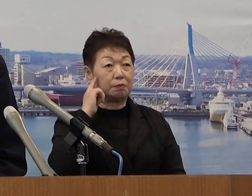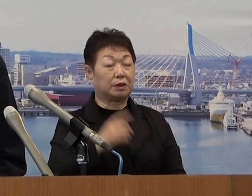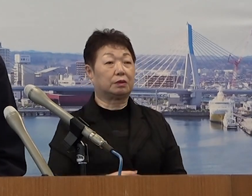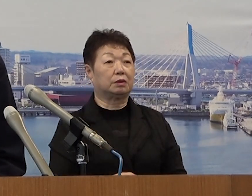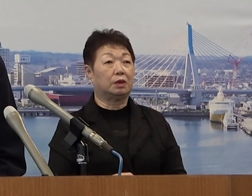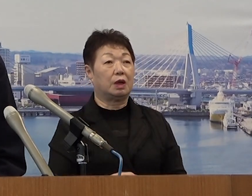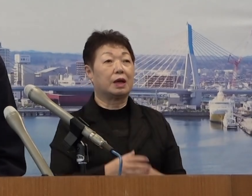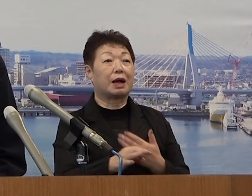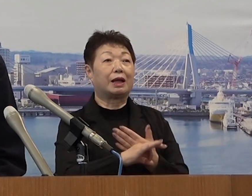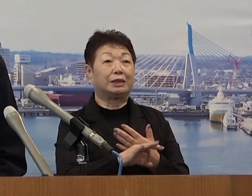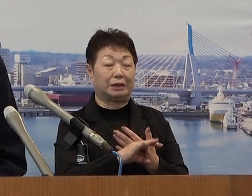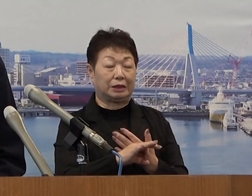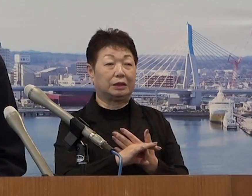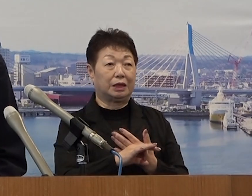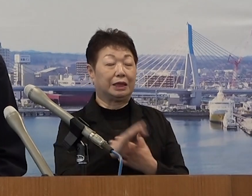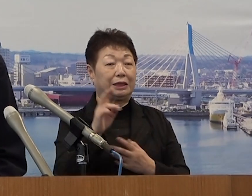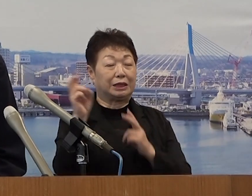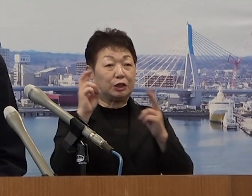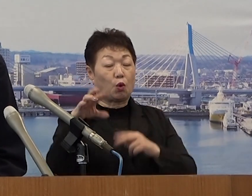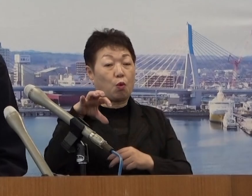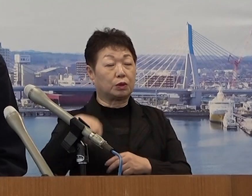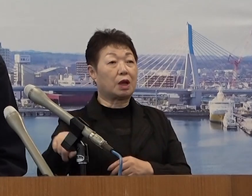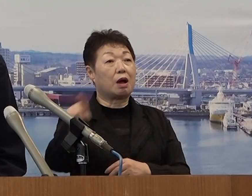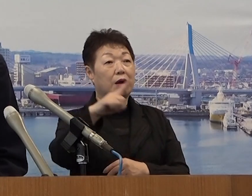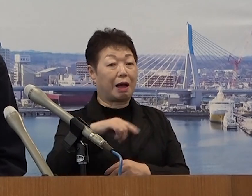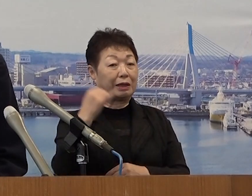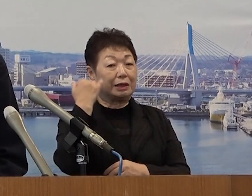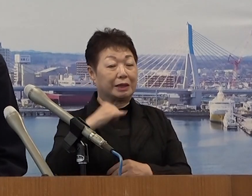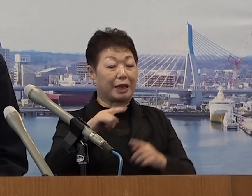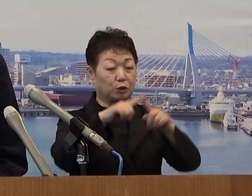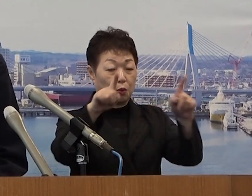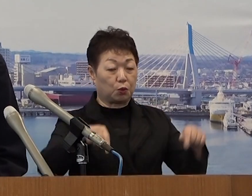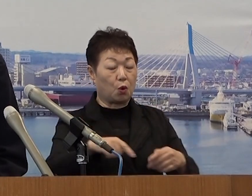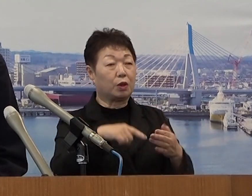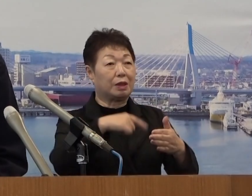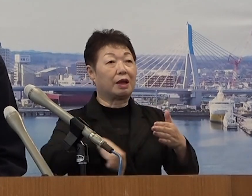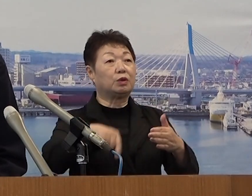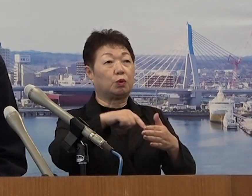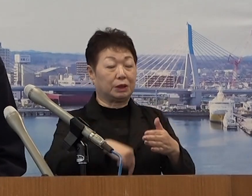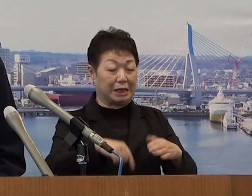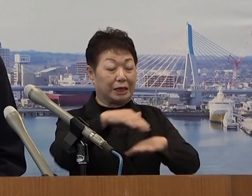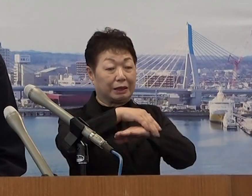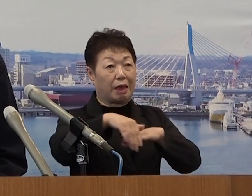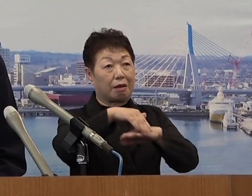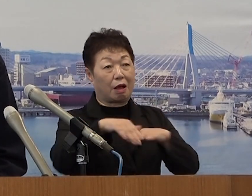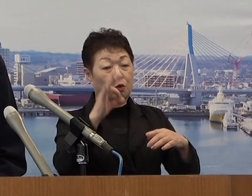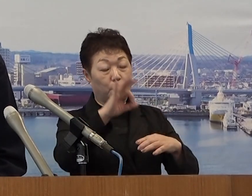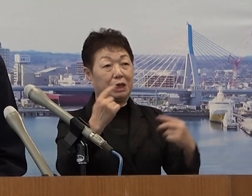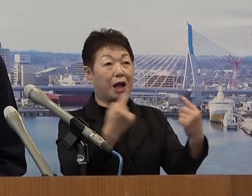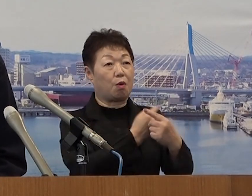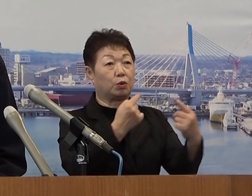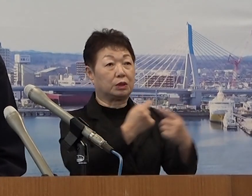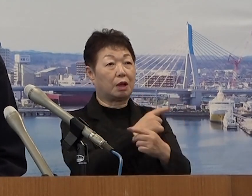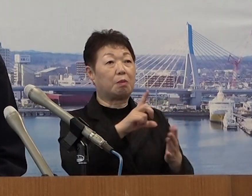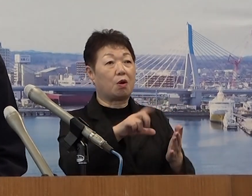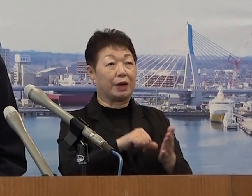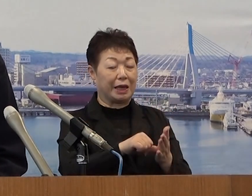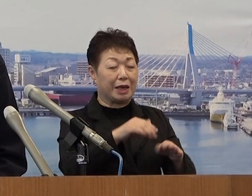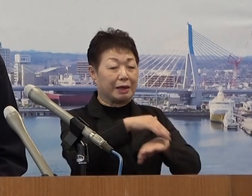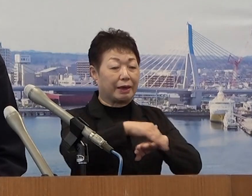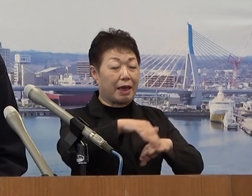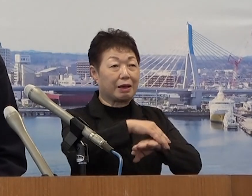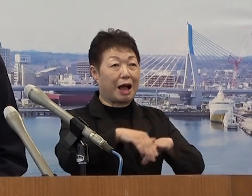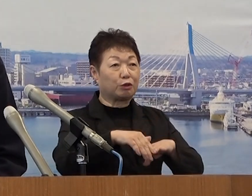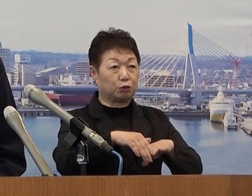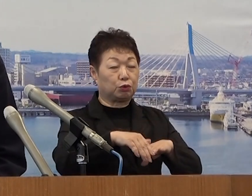まあ、仮に今後事業者がそういったまあ意見書の内容をもとに計画を見直して、そういった場所が計画区域